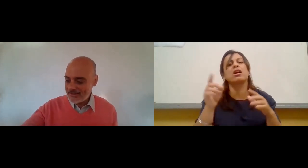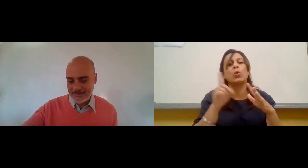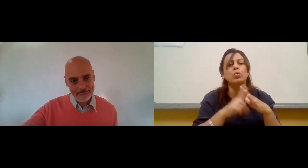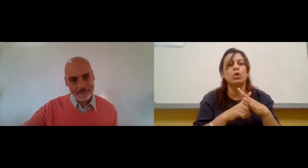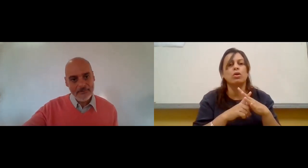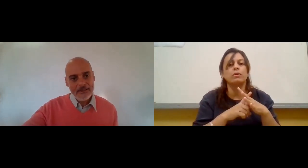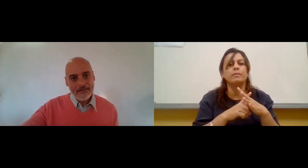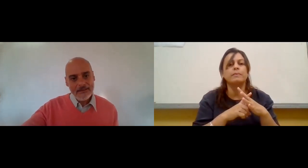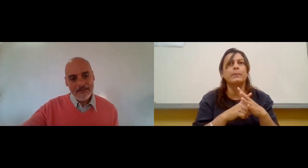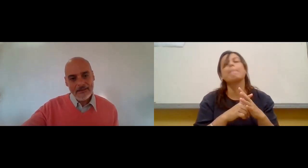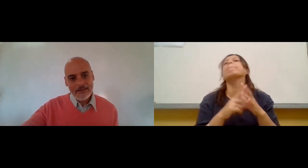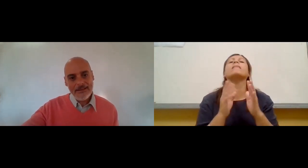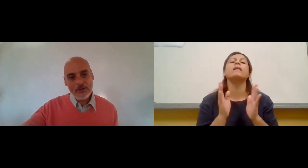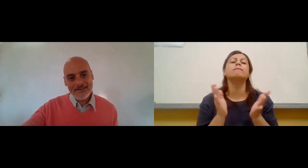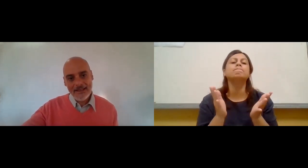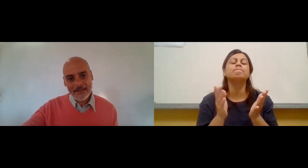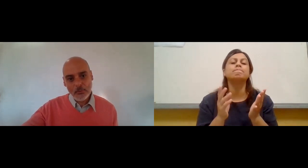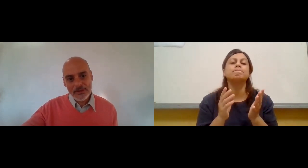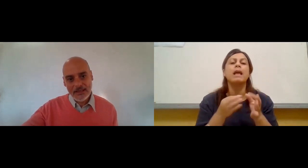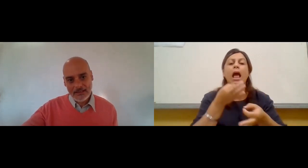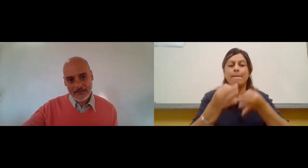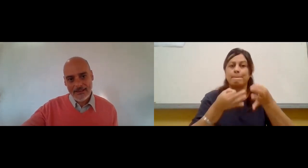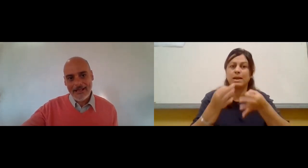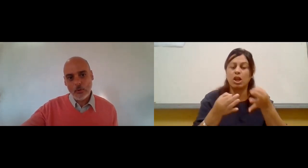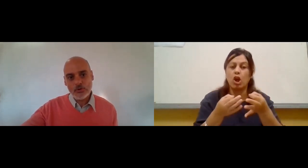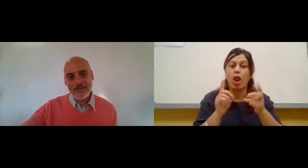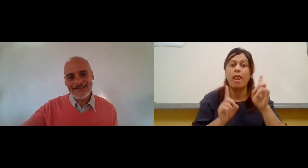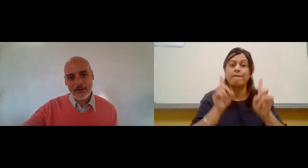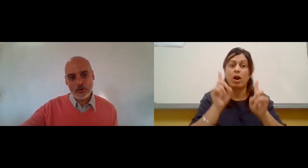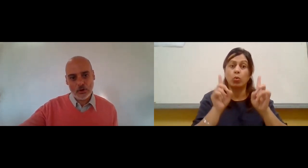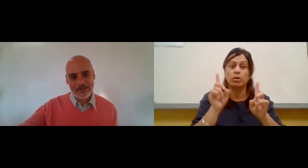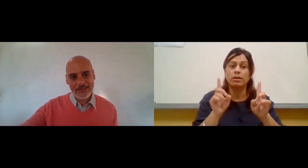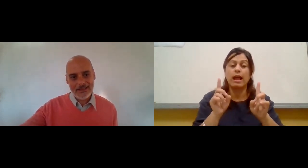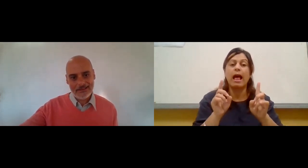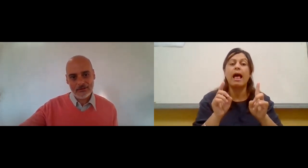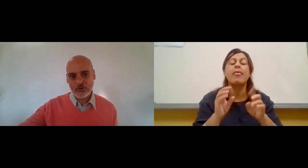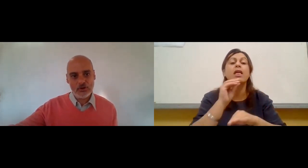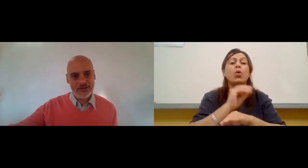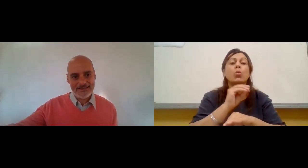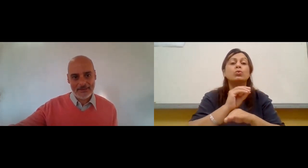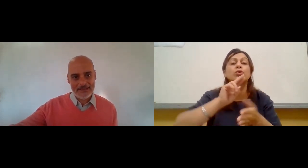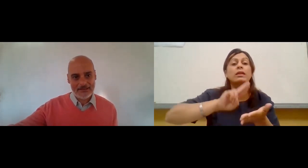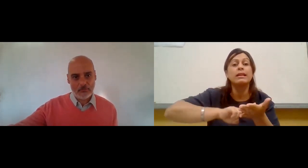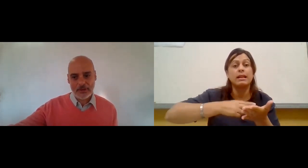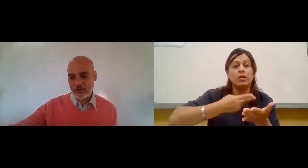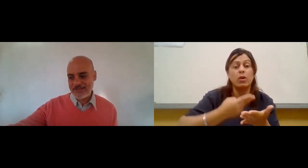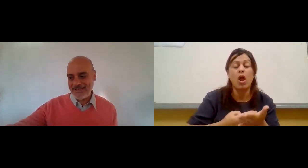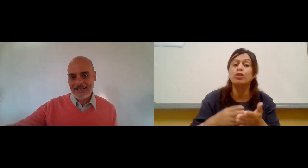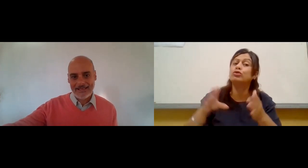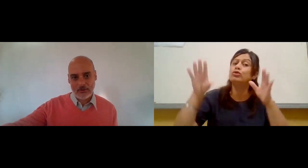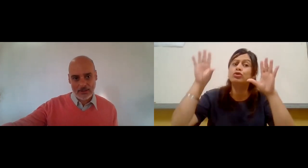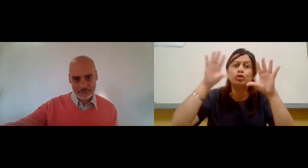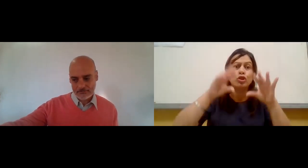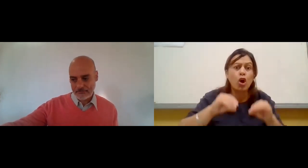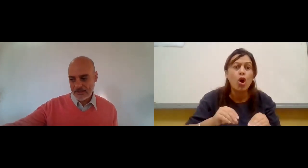El tema es así. La Universidad de República, a los cursos de traductología, todos tienen examen de ingreso porque no se enseña